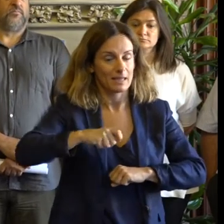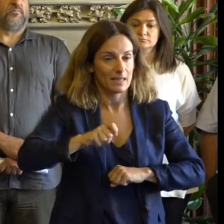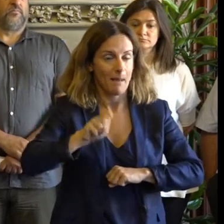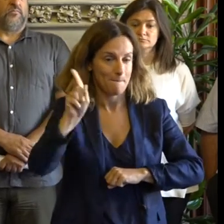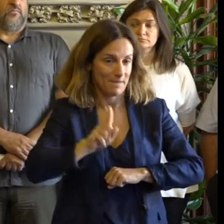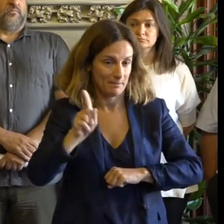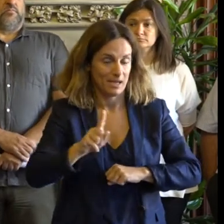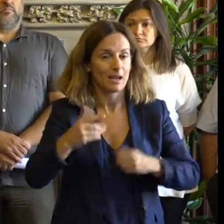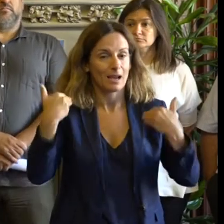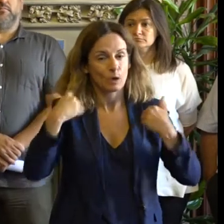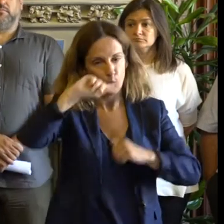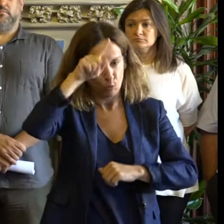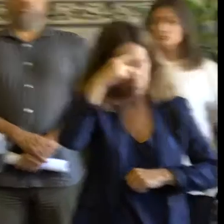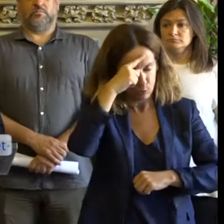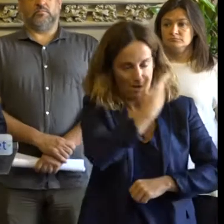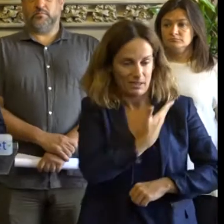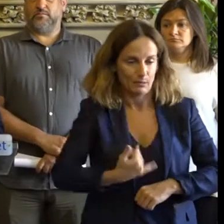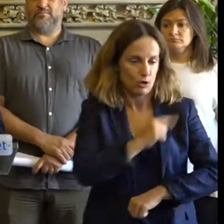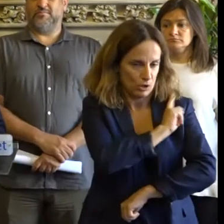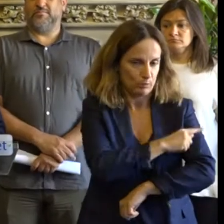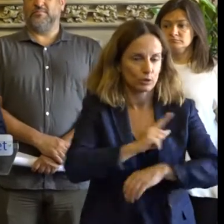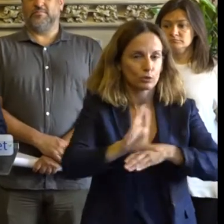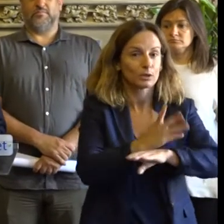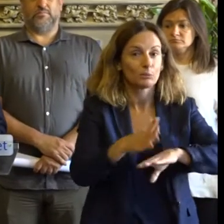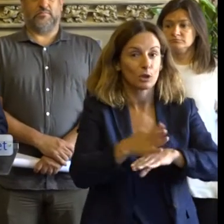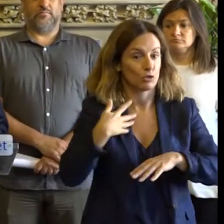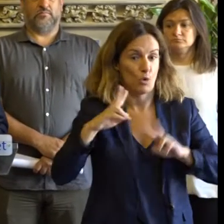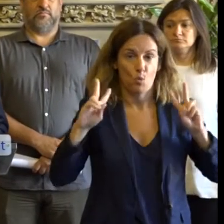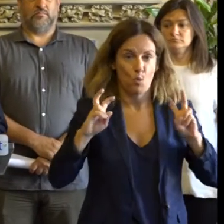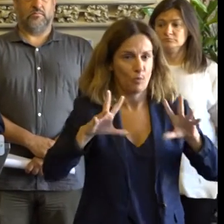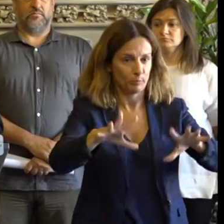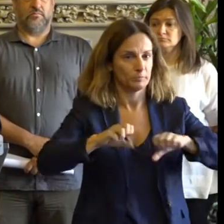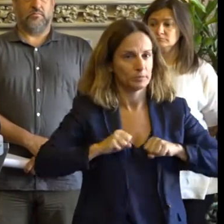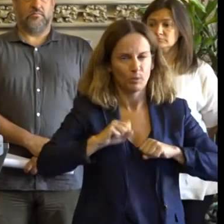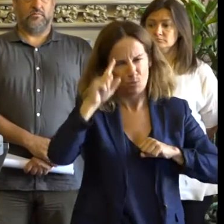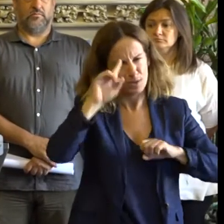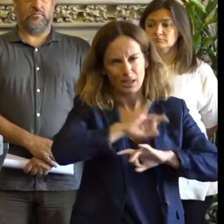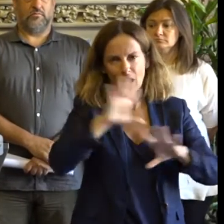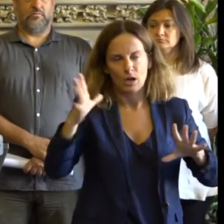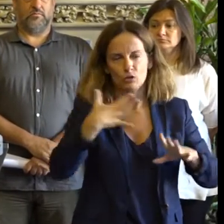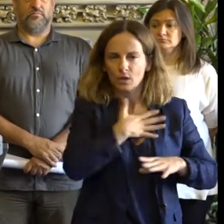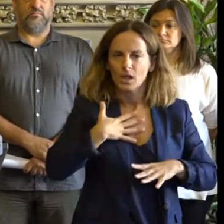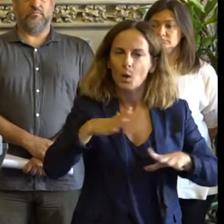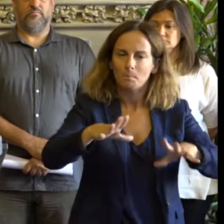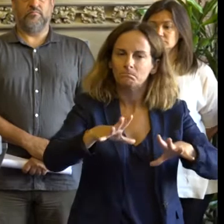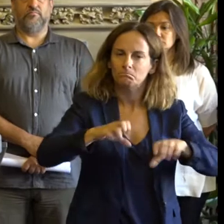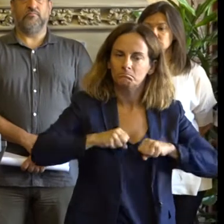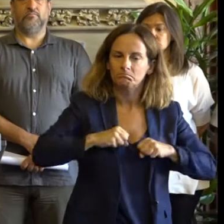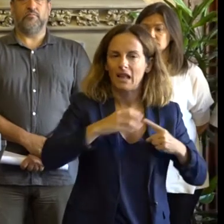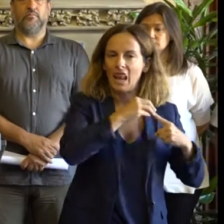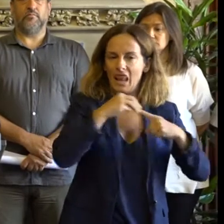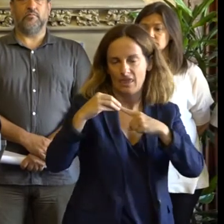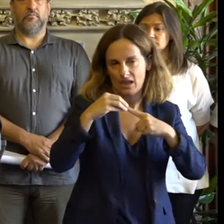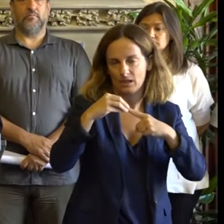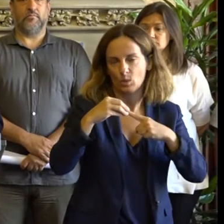Mallorca. Des d'aquell moment vaig tenir clar la necessitat d'assumir el lideratge cultural que ens pertoca des del Consell